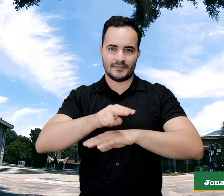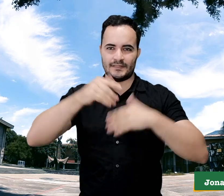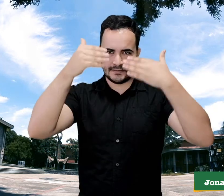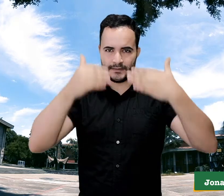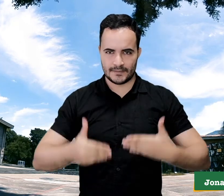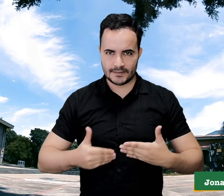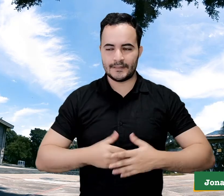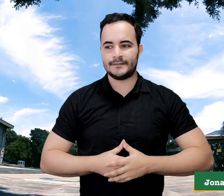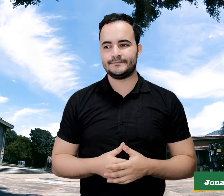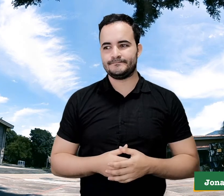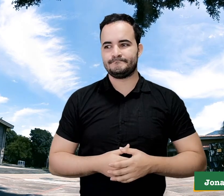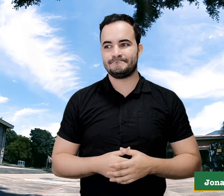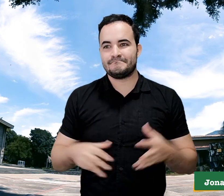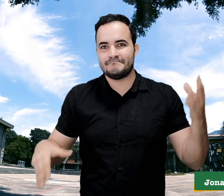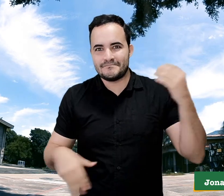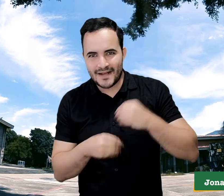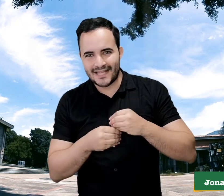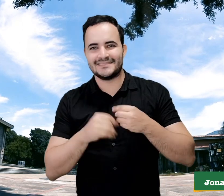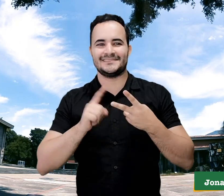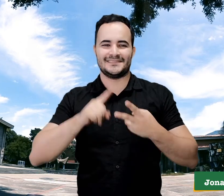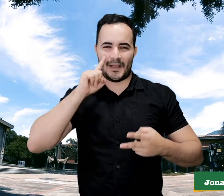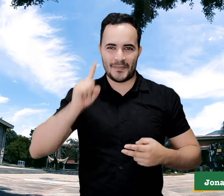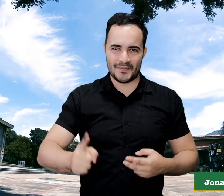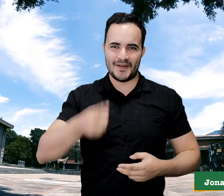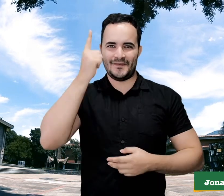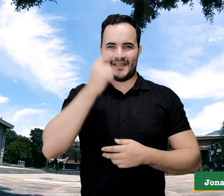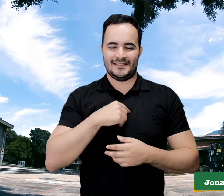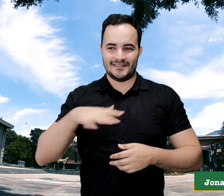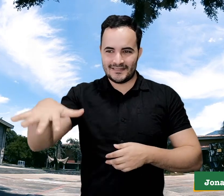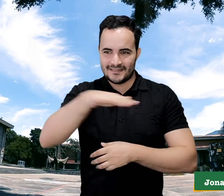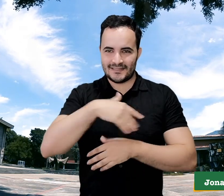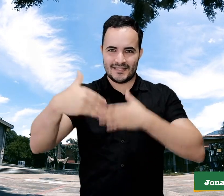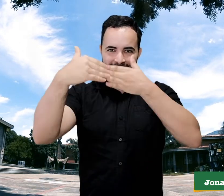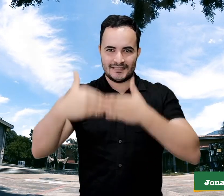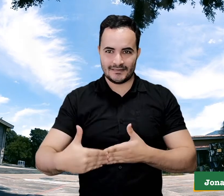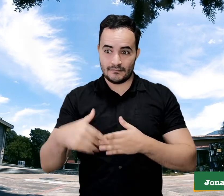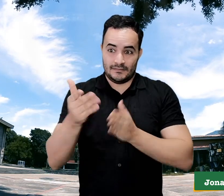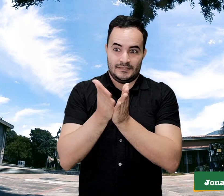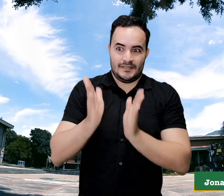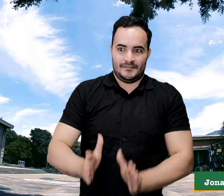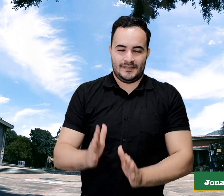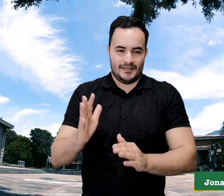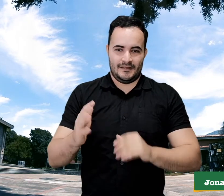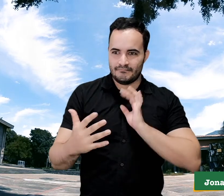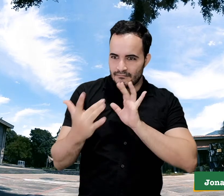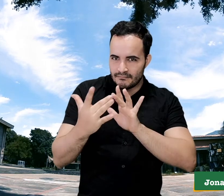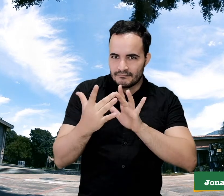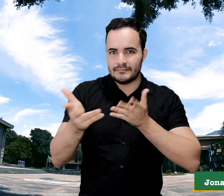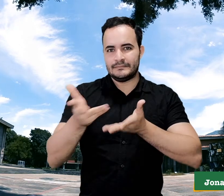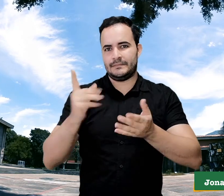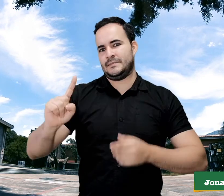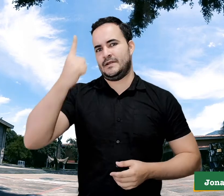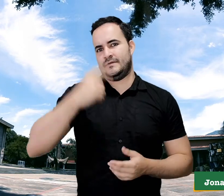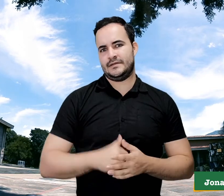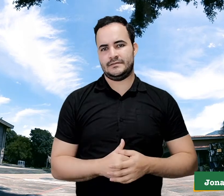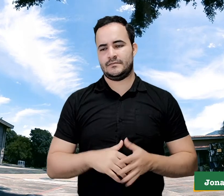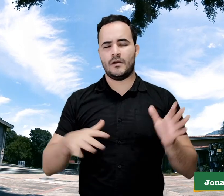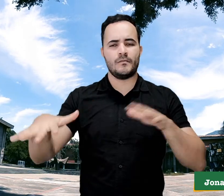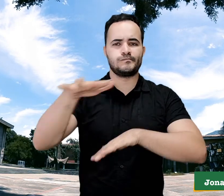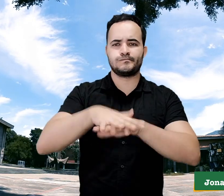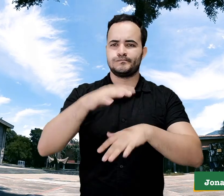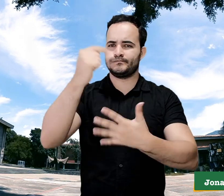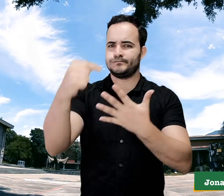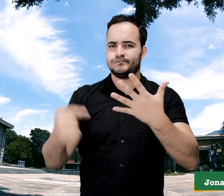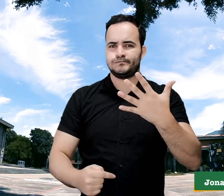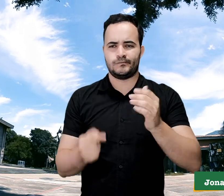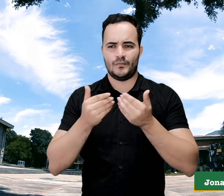y también era mi primera vez con estudiantes que estuvieran en discapacidad. Había de todo,